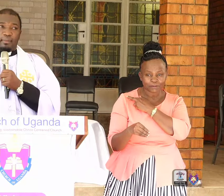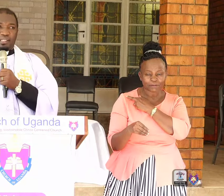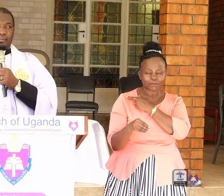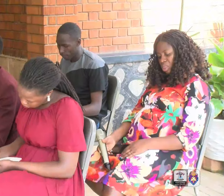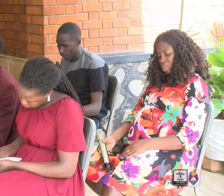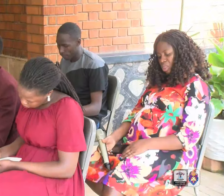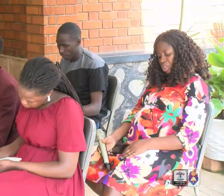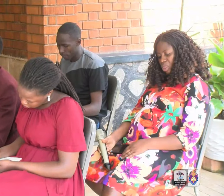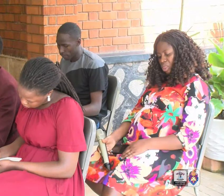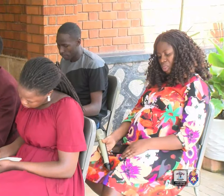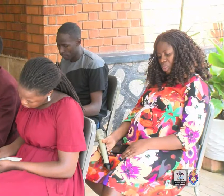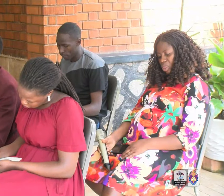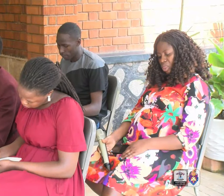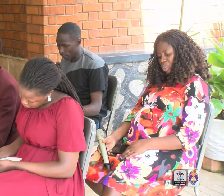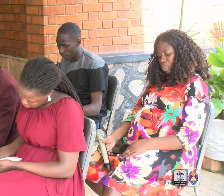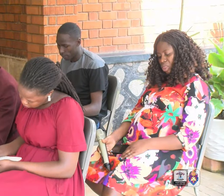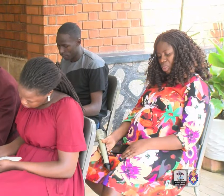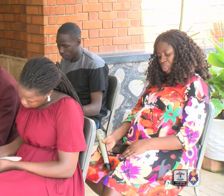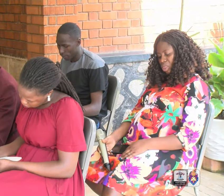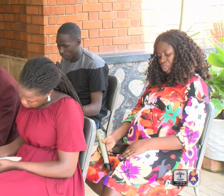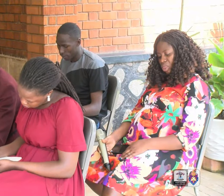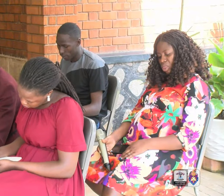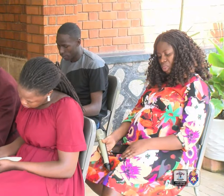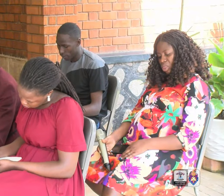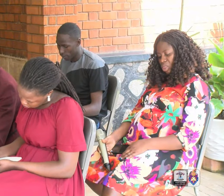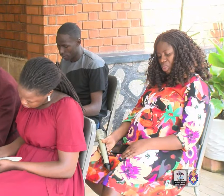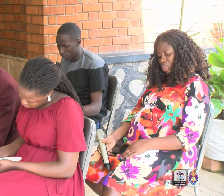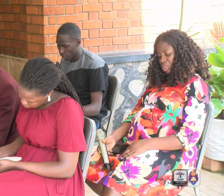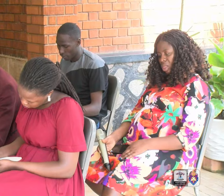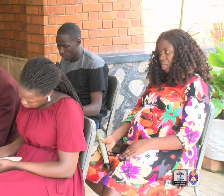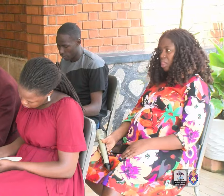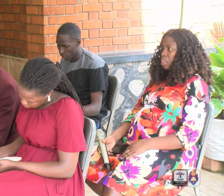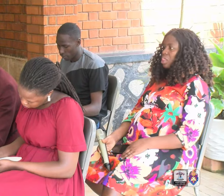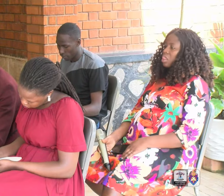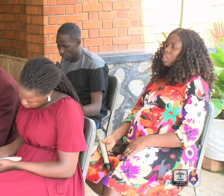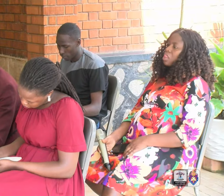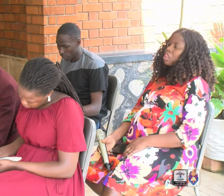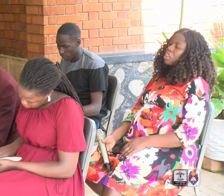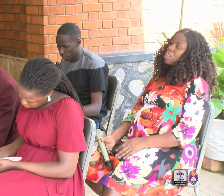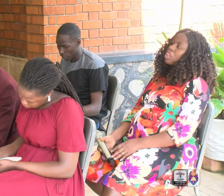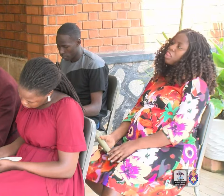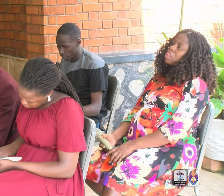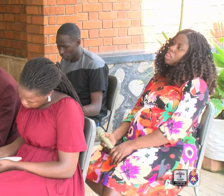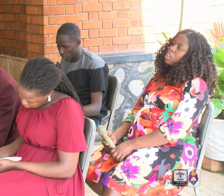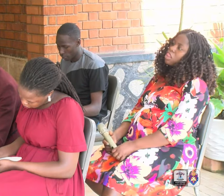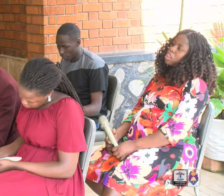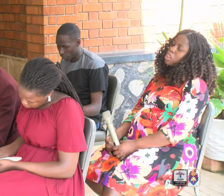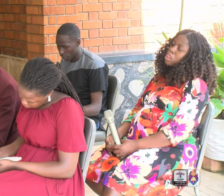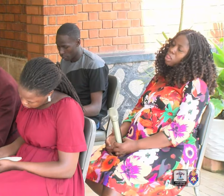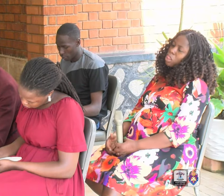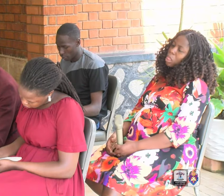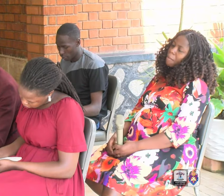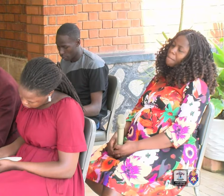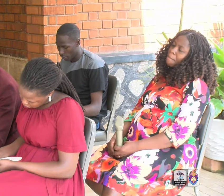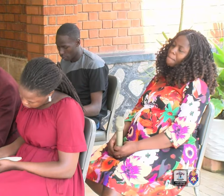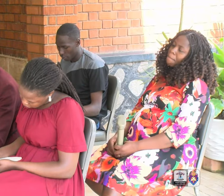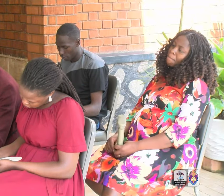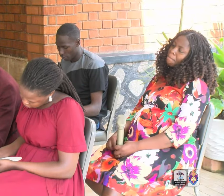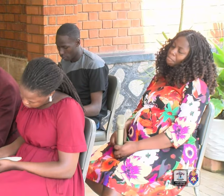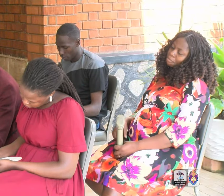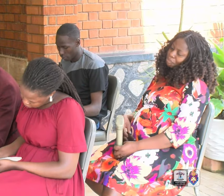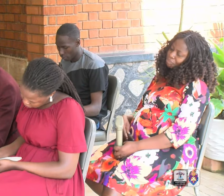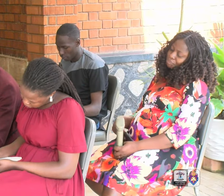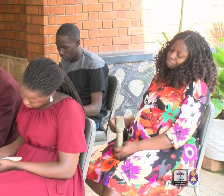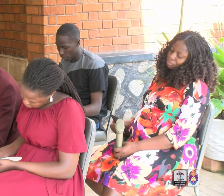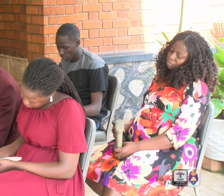okwagala amazima, okuyaayaanira amazima. Olwaleero tulina omutwe ogugamba nti